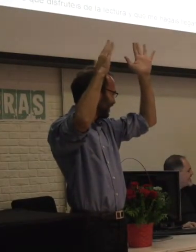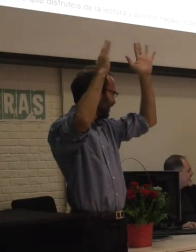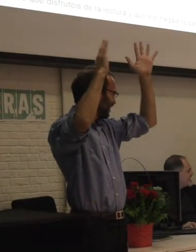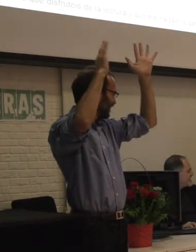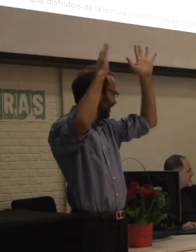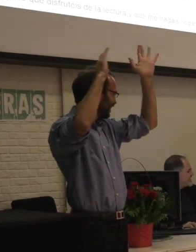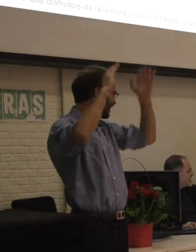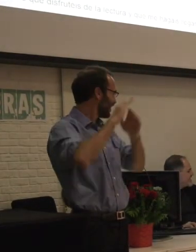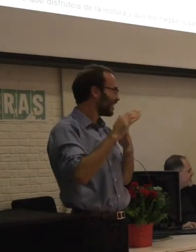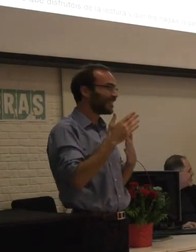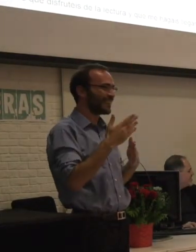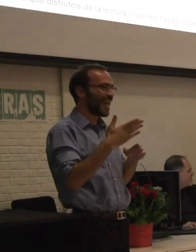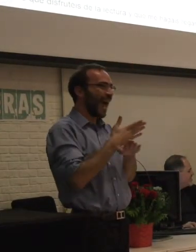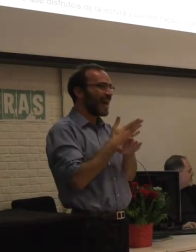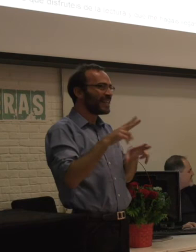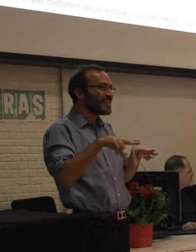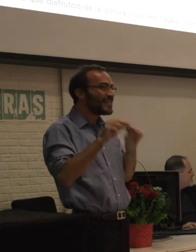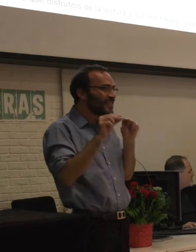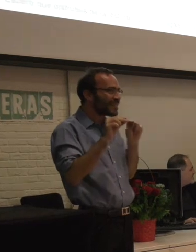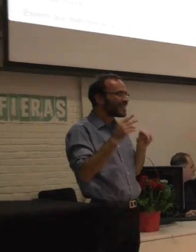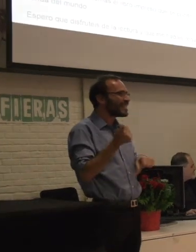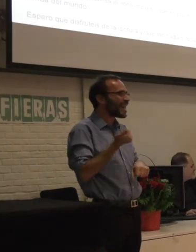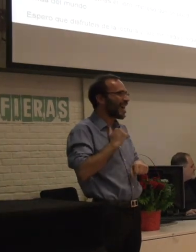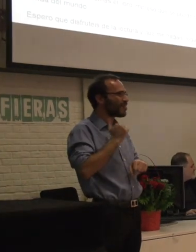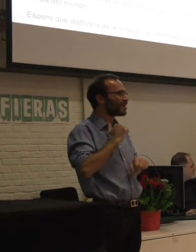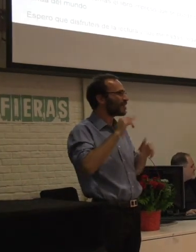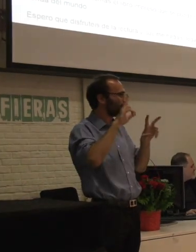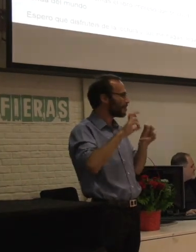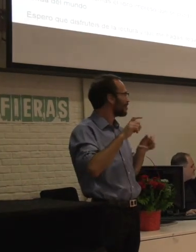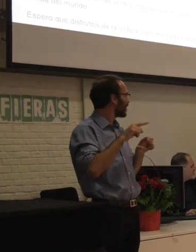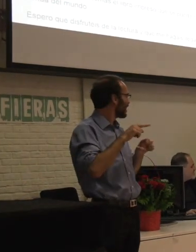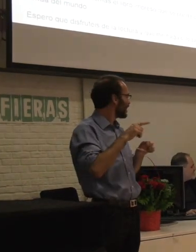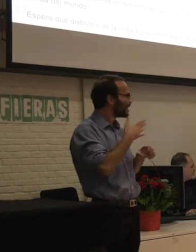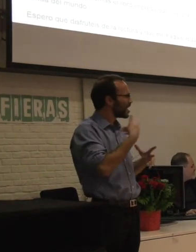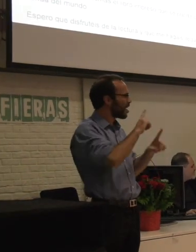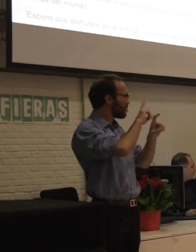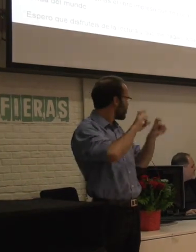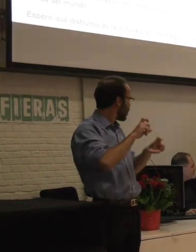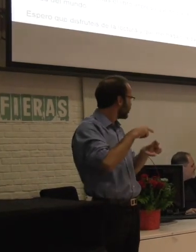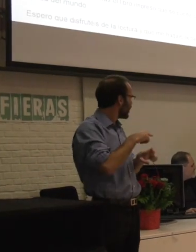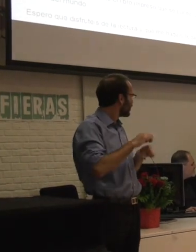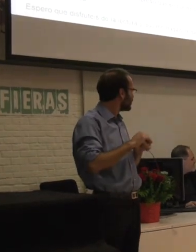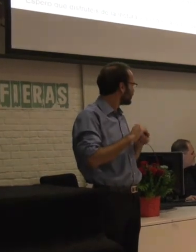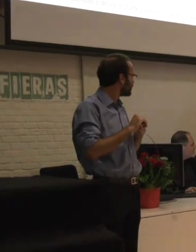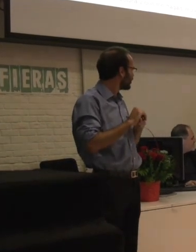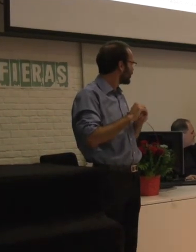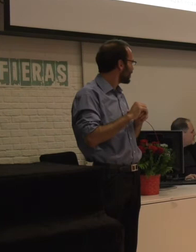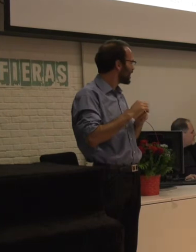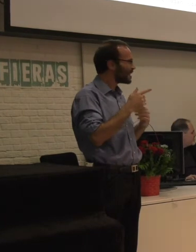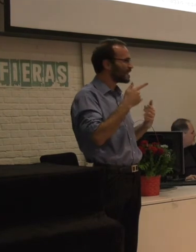Pues antes de terminar, yo voy a aprovechar, sobre todo para preguntarte, en el libro tenemos